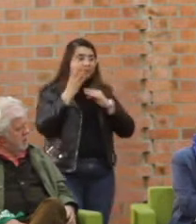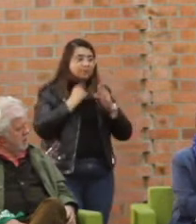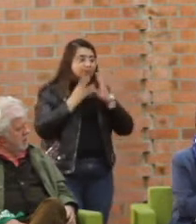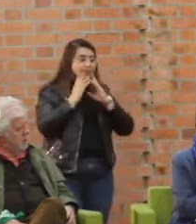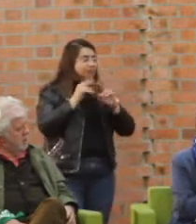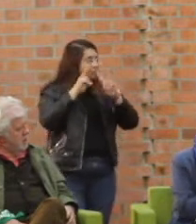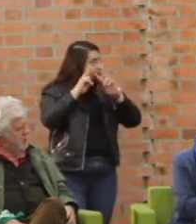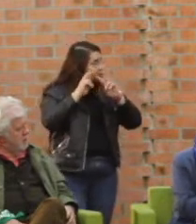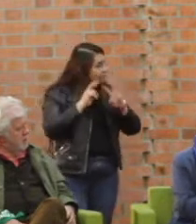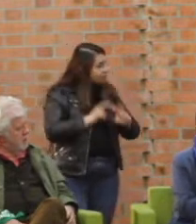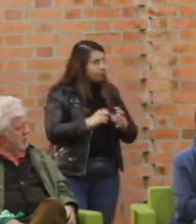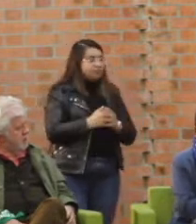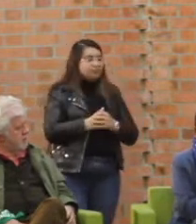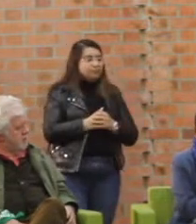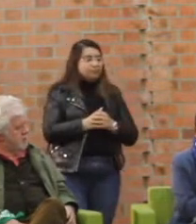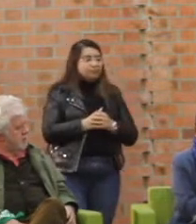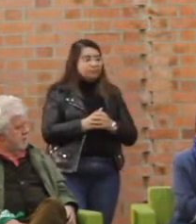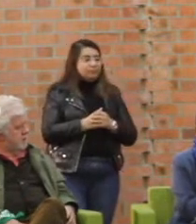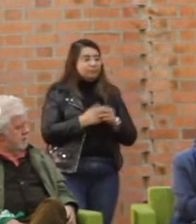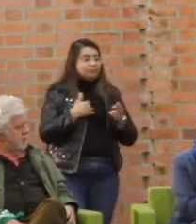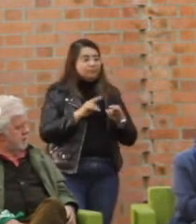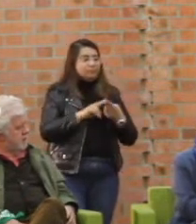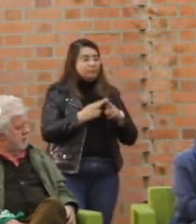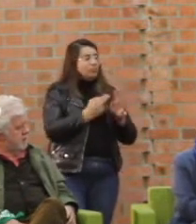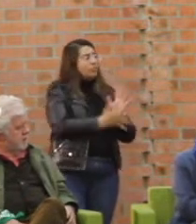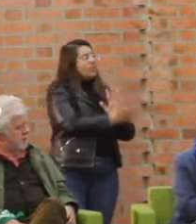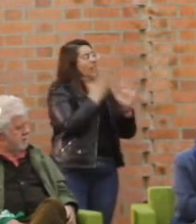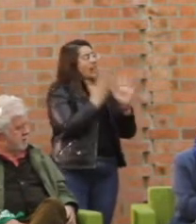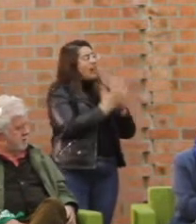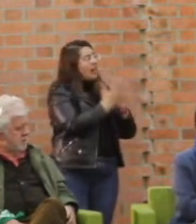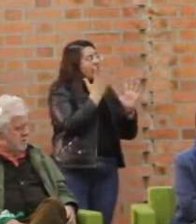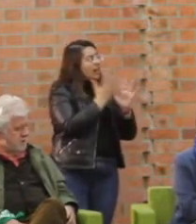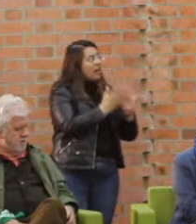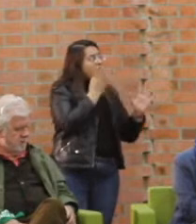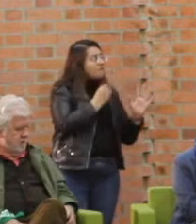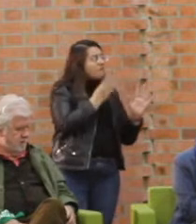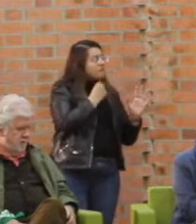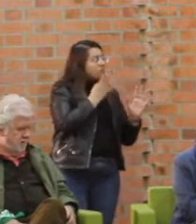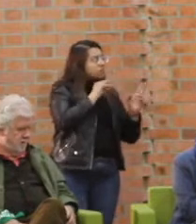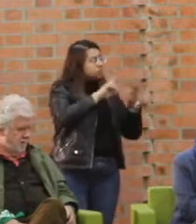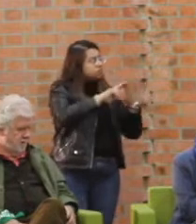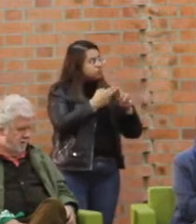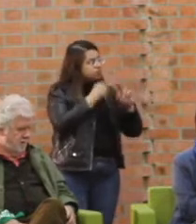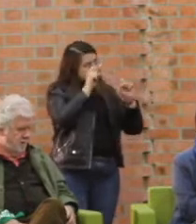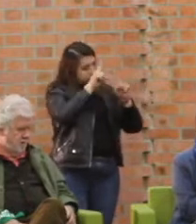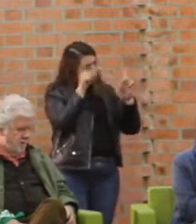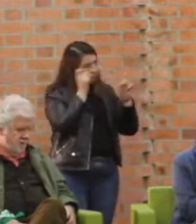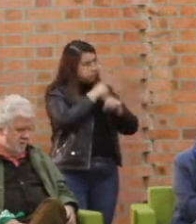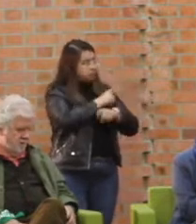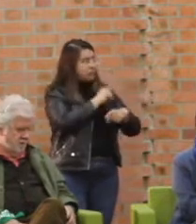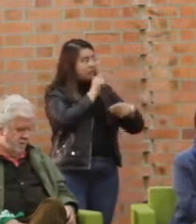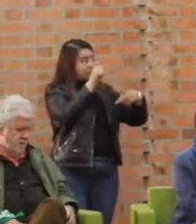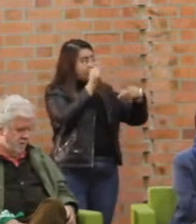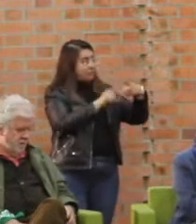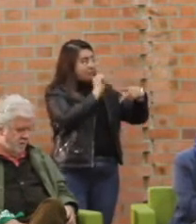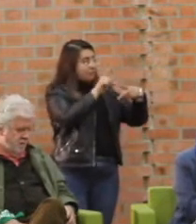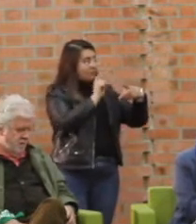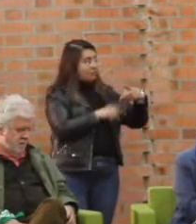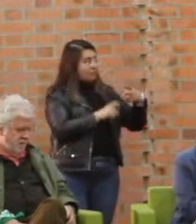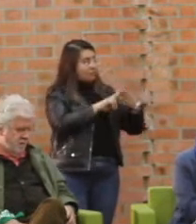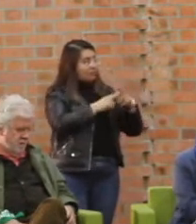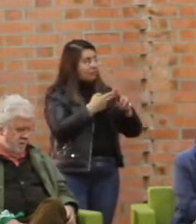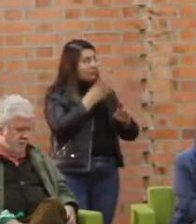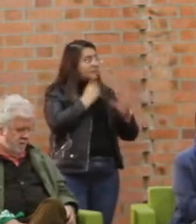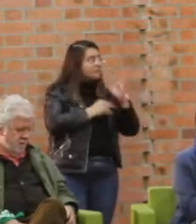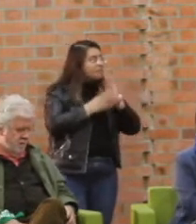transfeminista que nos puedes compartir sobre qué significancia tiene un premio como el que hoy lanzamos para trabajos